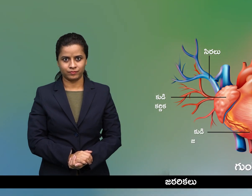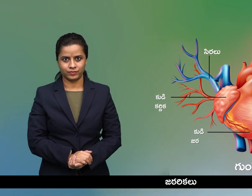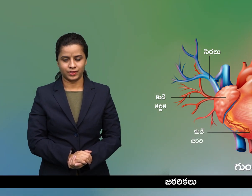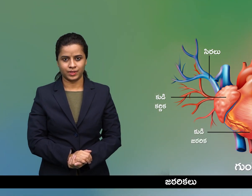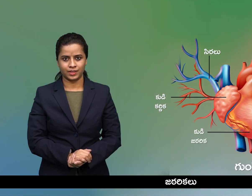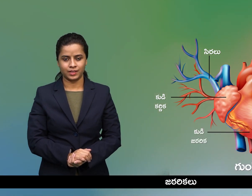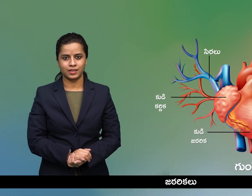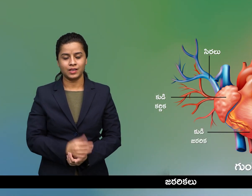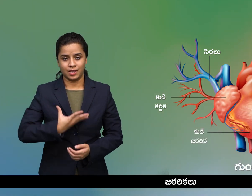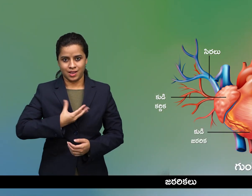జఠరికలు,